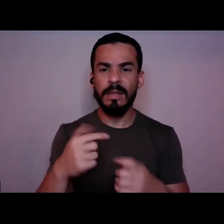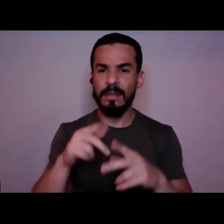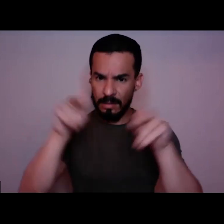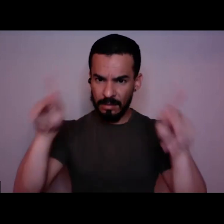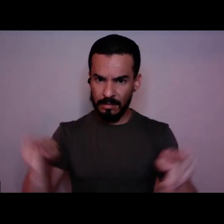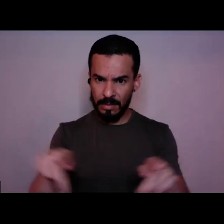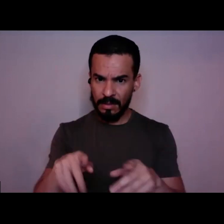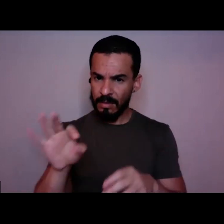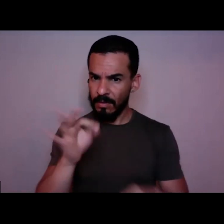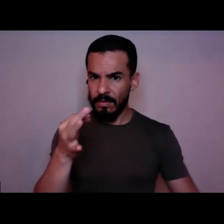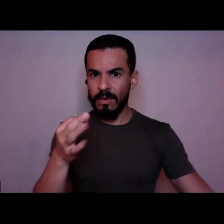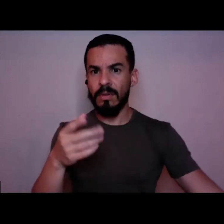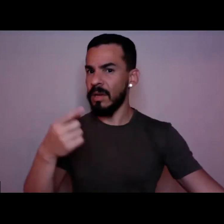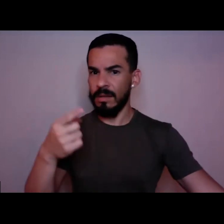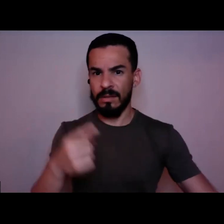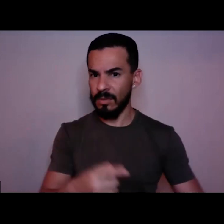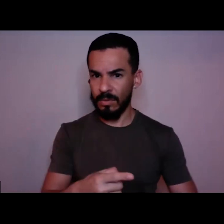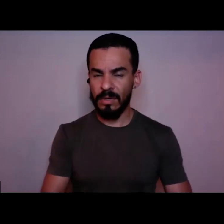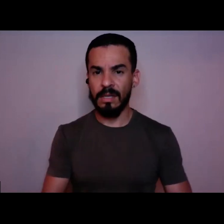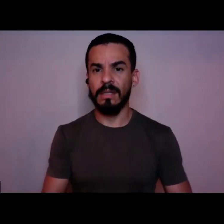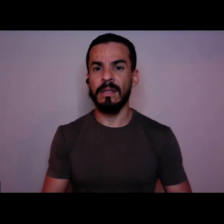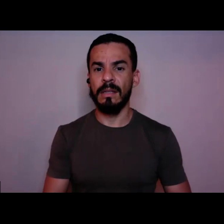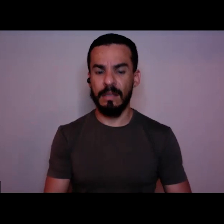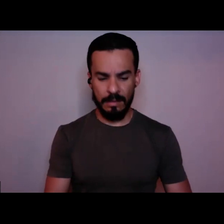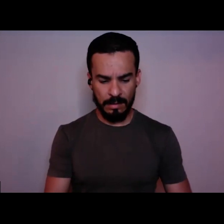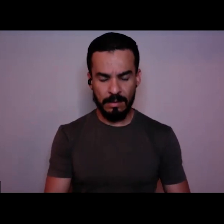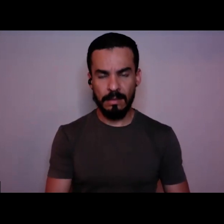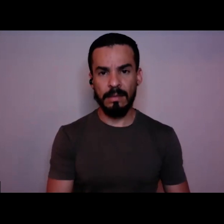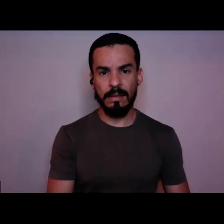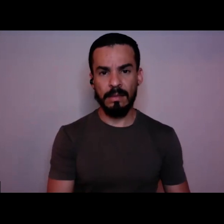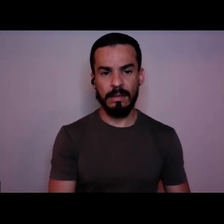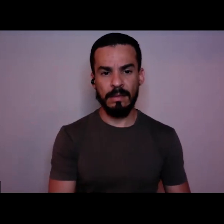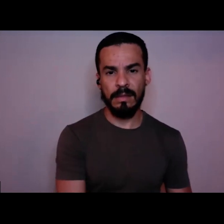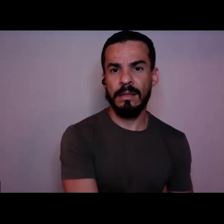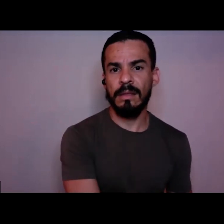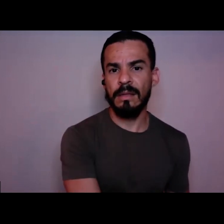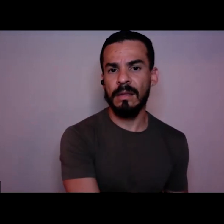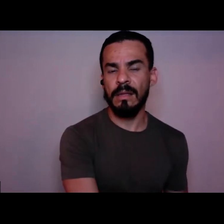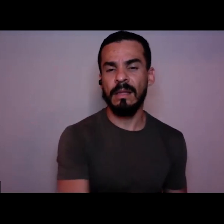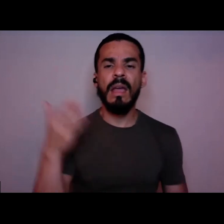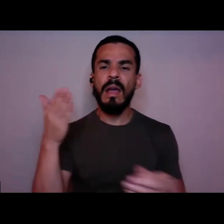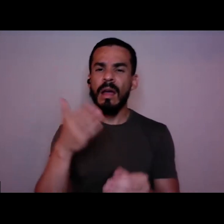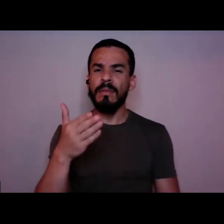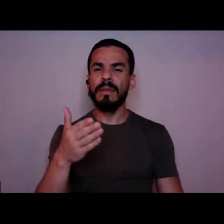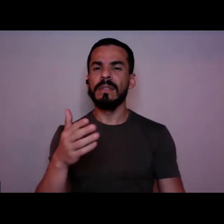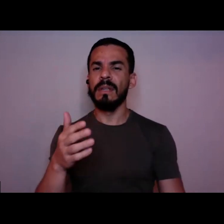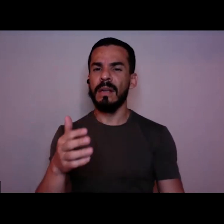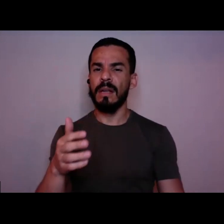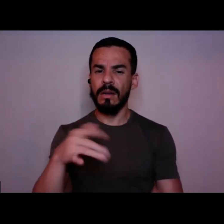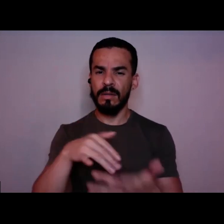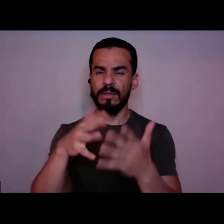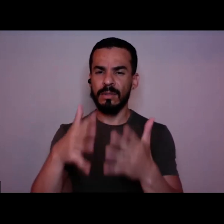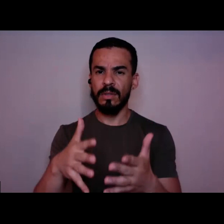de manera desmedida sin prever los riesgos que afectarán a las personas estudiantes y